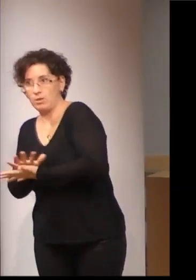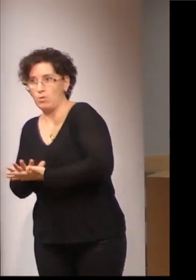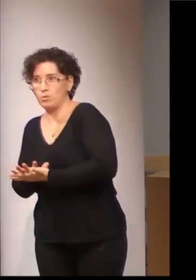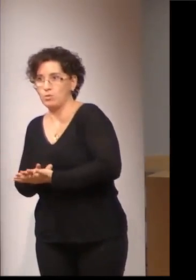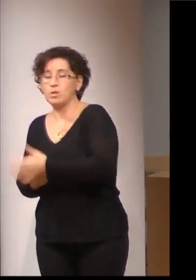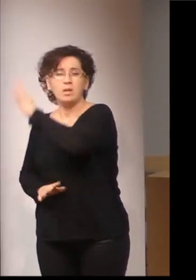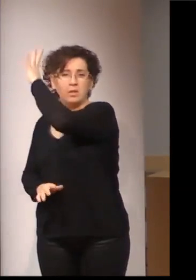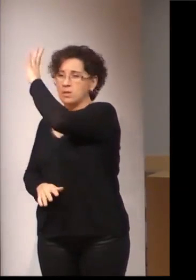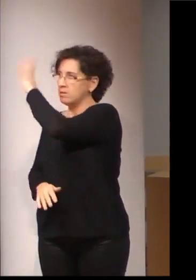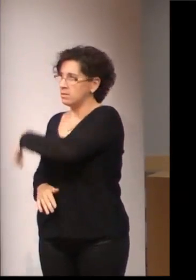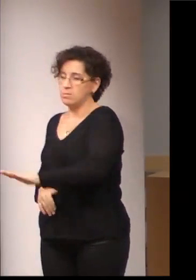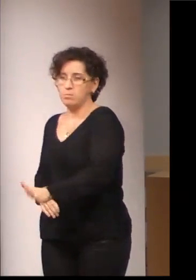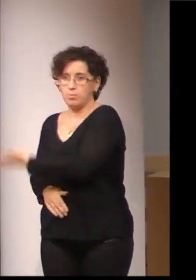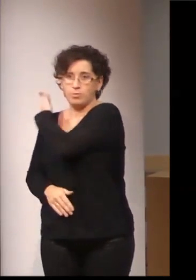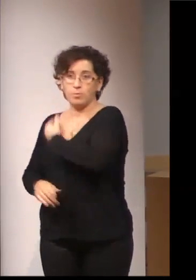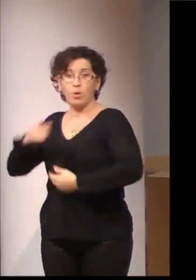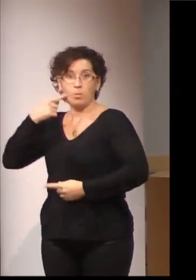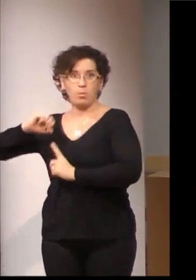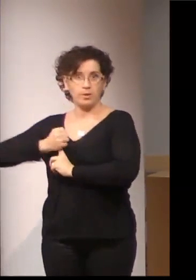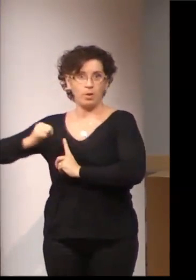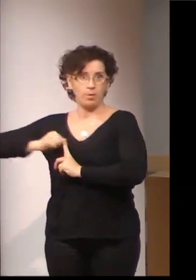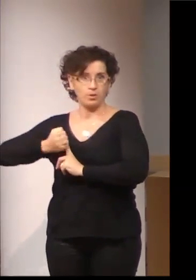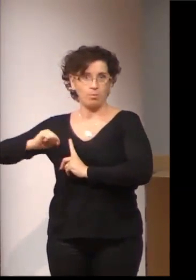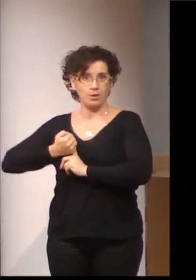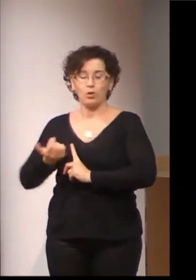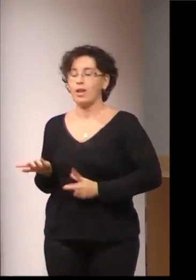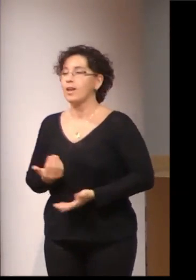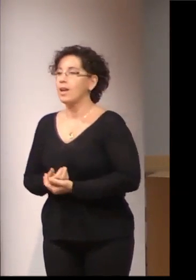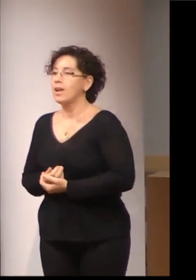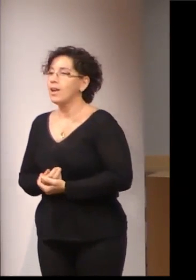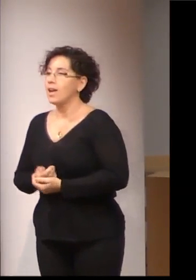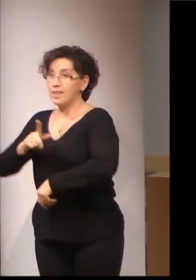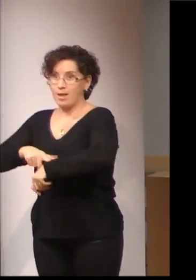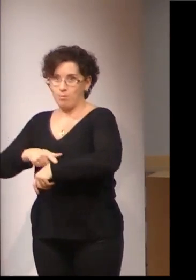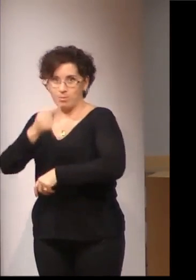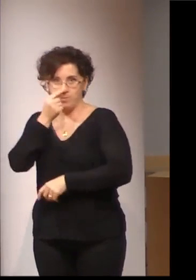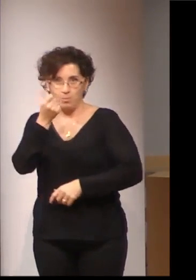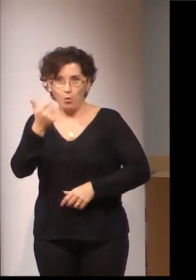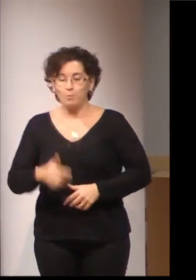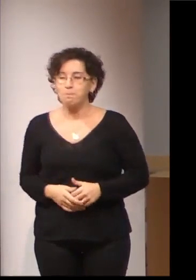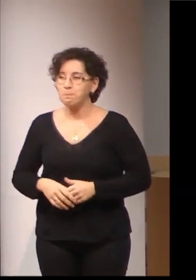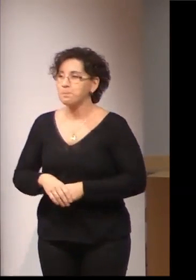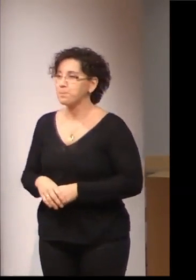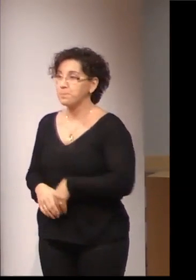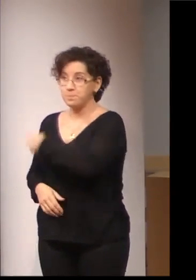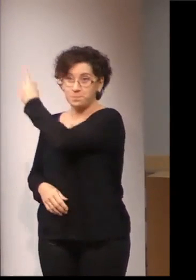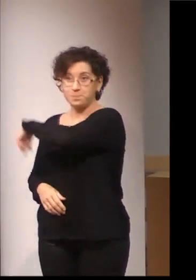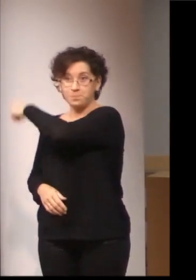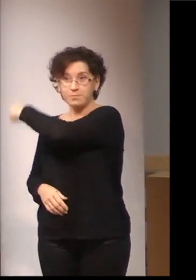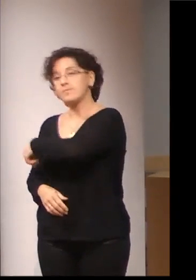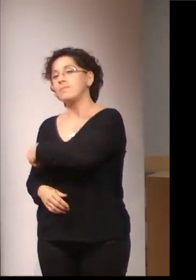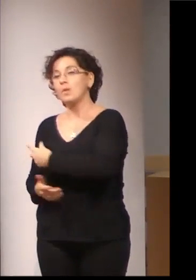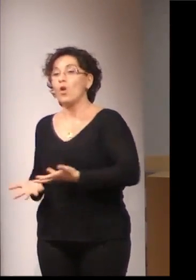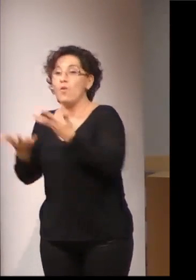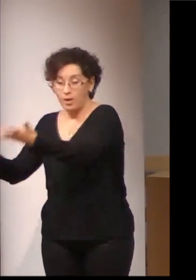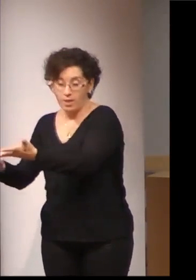saltarme todo esto porque Emilio me está presionando. No, no es por eso, es porque me queda poco tiempo. Y lo veis ahí, ofrecer el estudio al